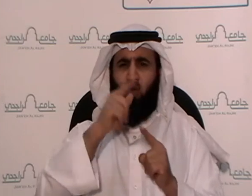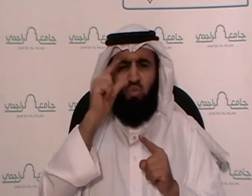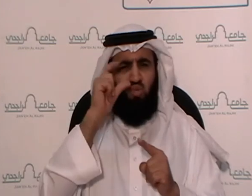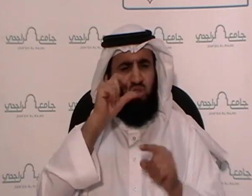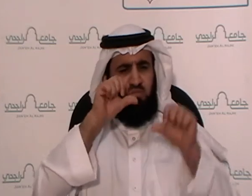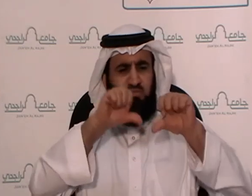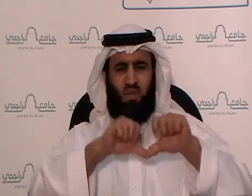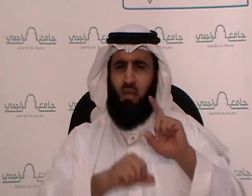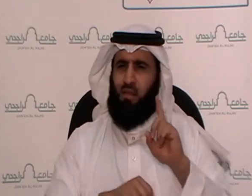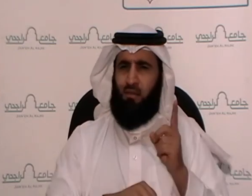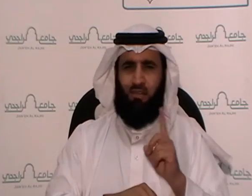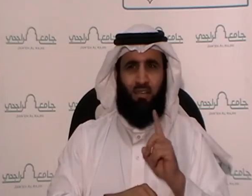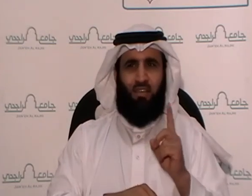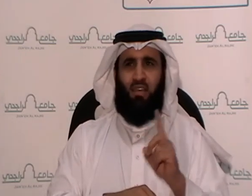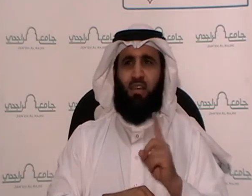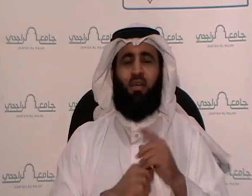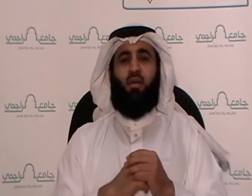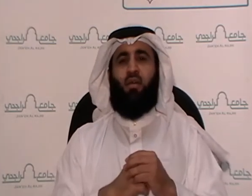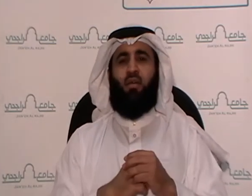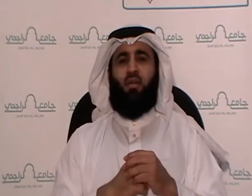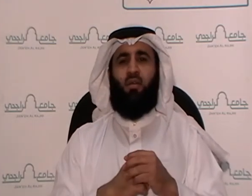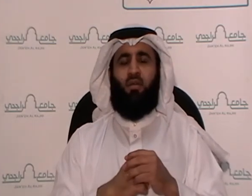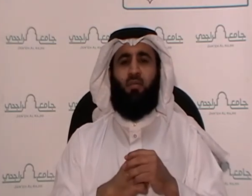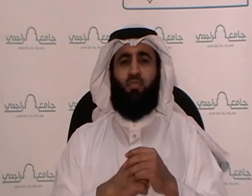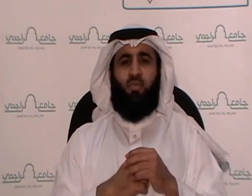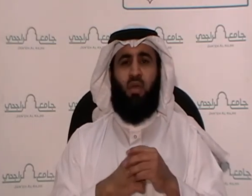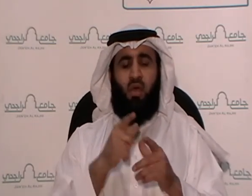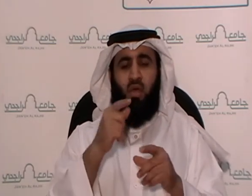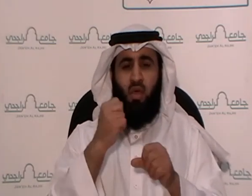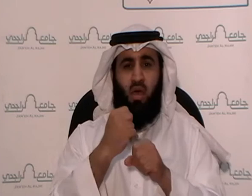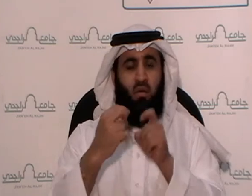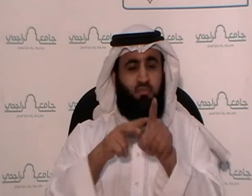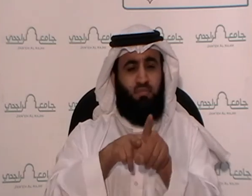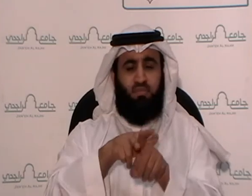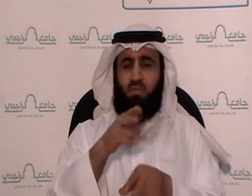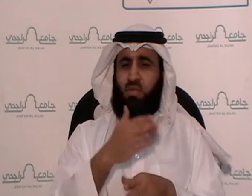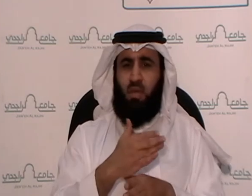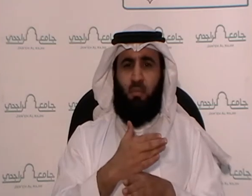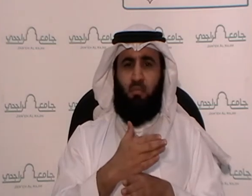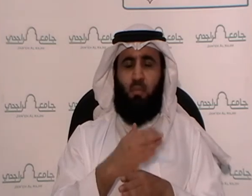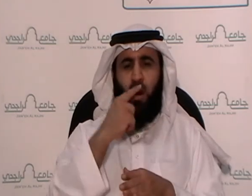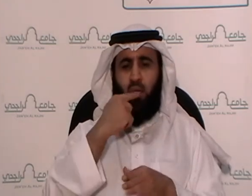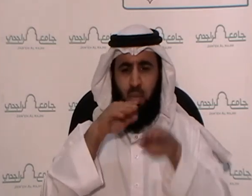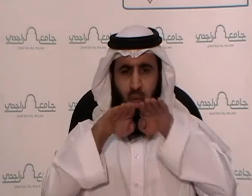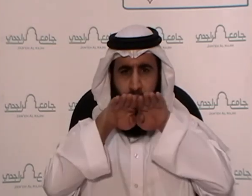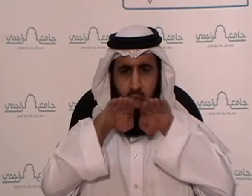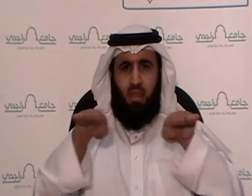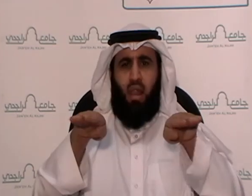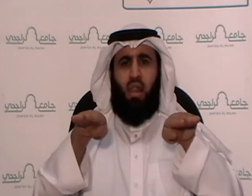لا يرضى من القول، وإنما ذلك العقاب هو الجزاء العادل الرحيم